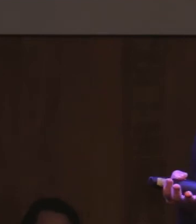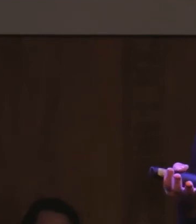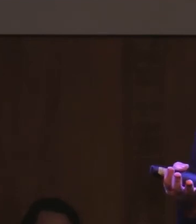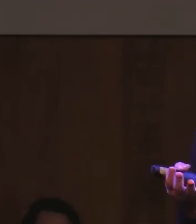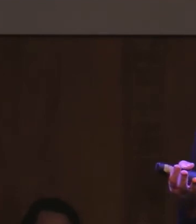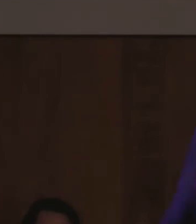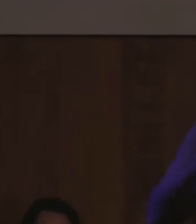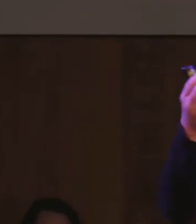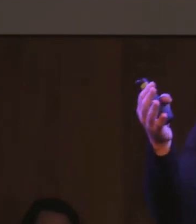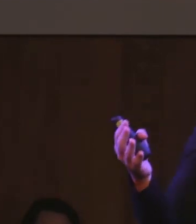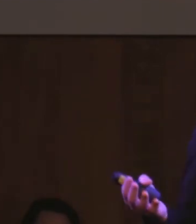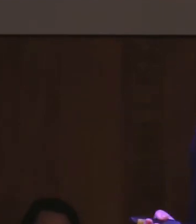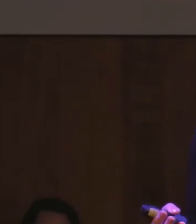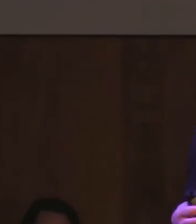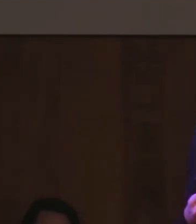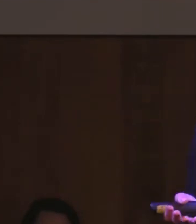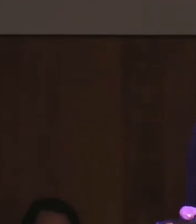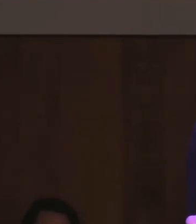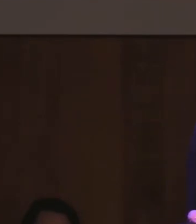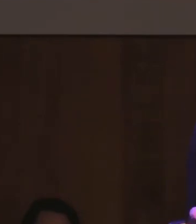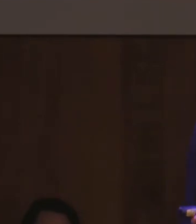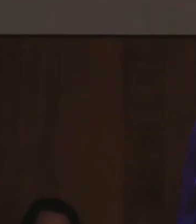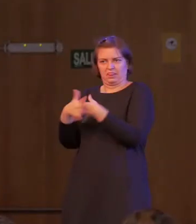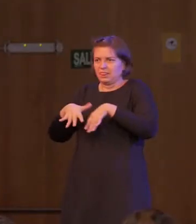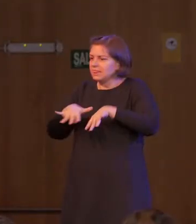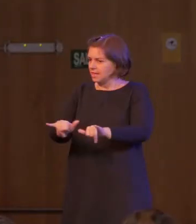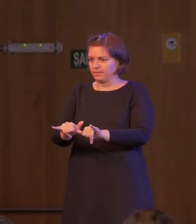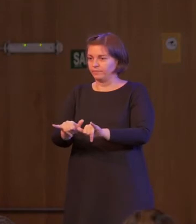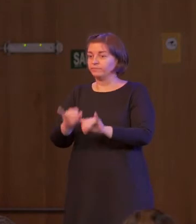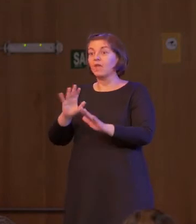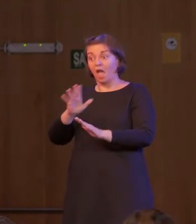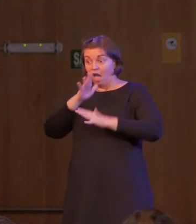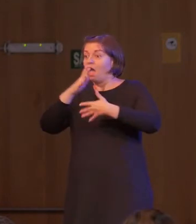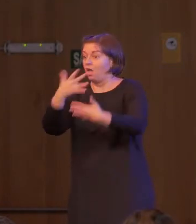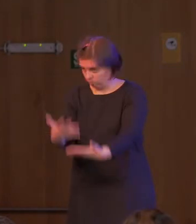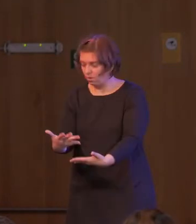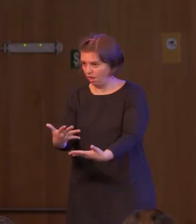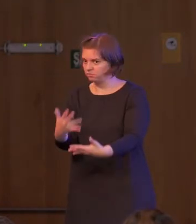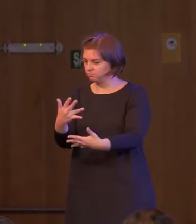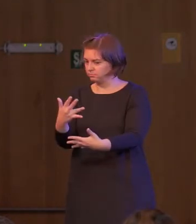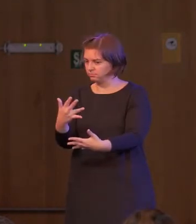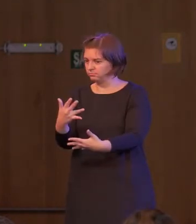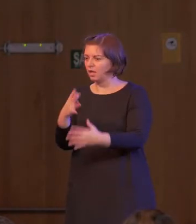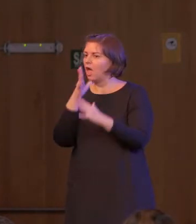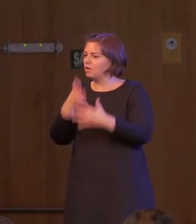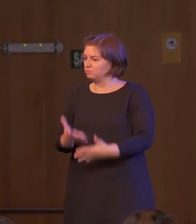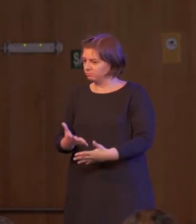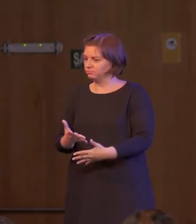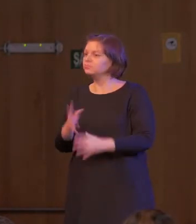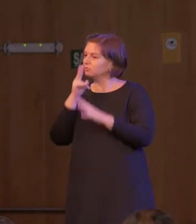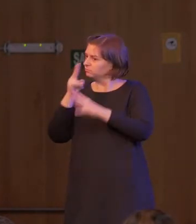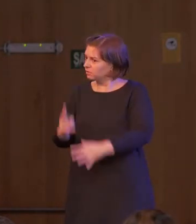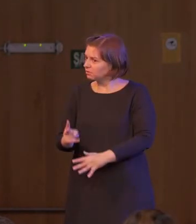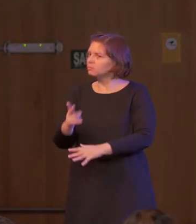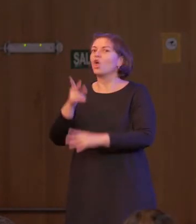sin mezclarse con el resto de personas que vivían en el barrio o cerca. Siete años después, apostó la dirección por